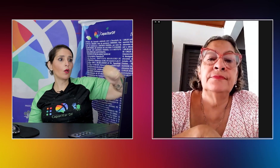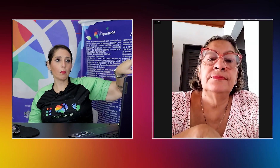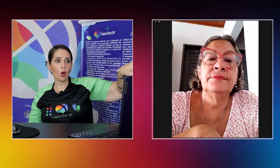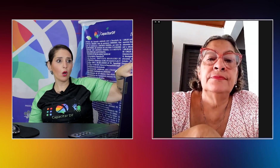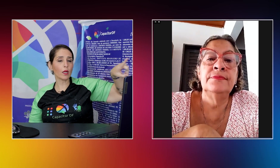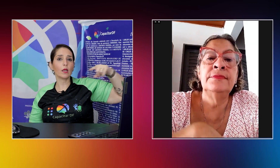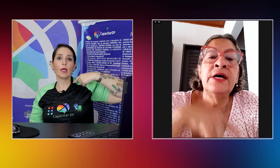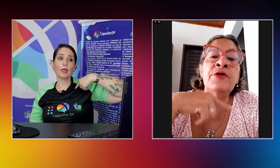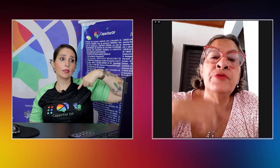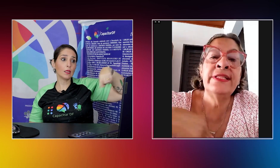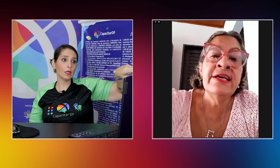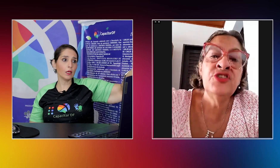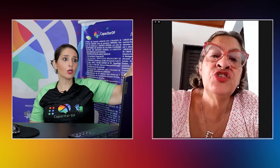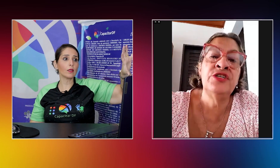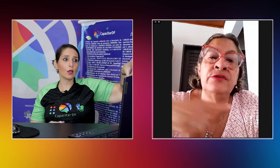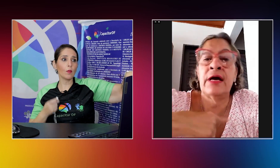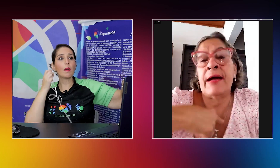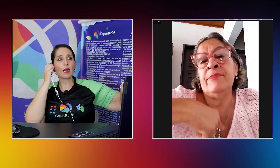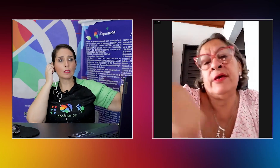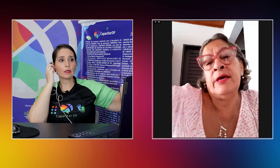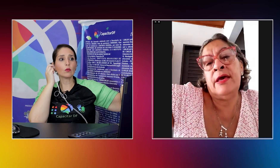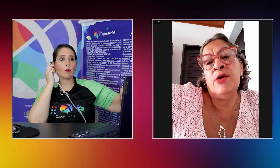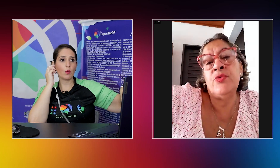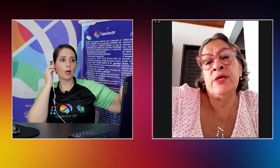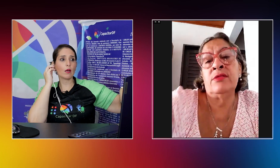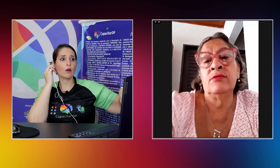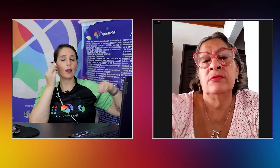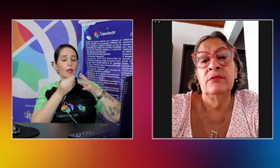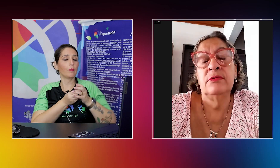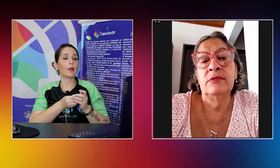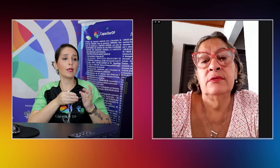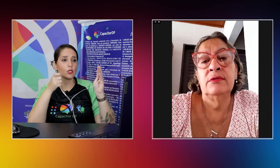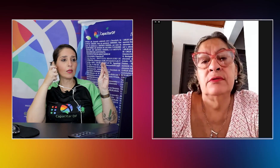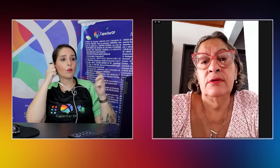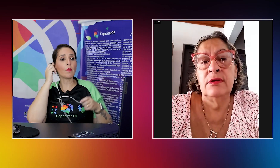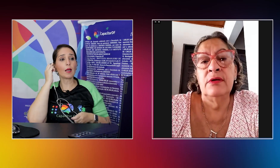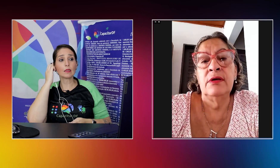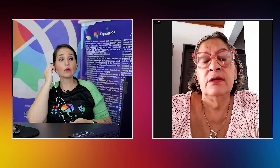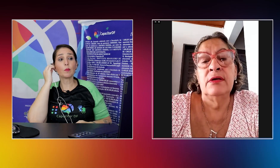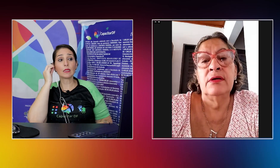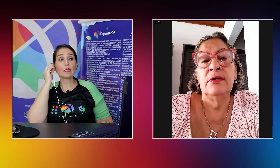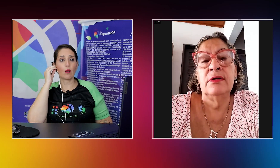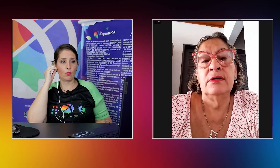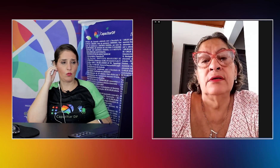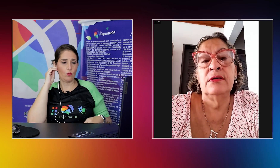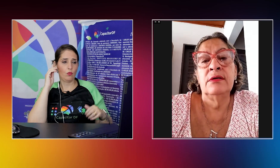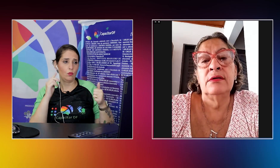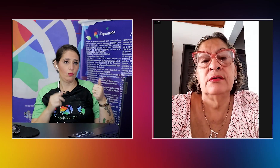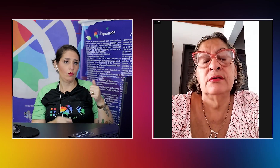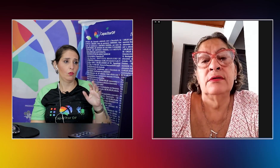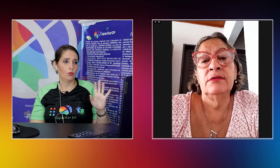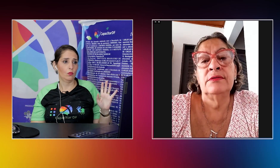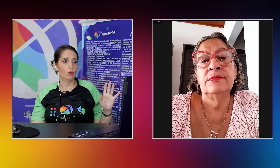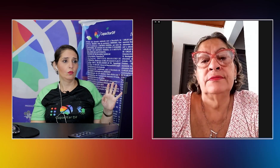eu vou embora. Não, Esse ir já entendi. tem uma marcação Eu temporal. Peraí, já tem uma marcação espacial.